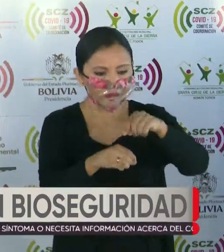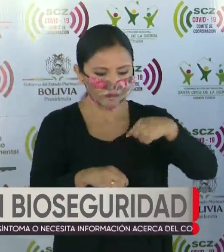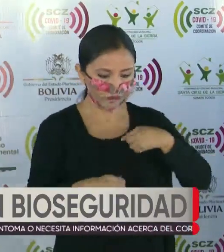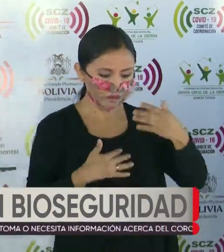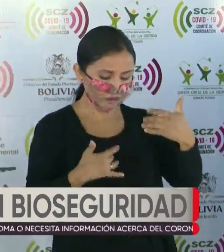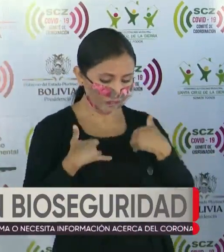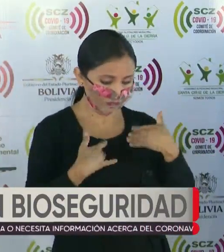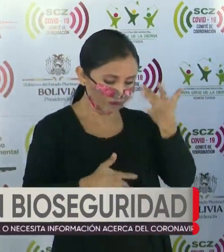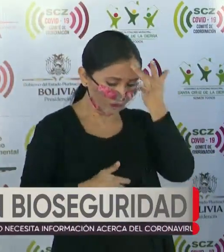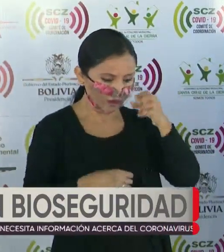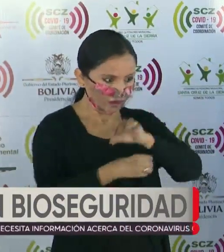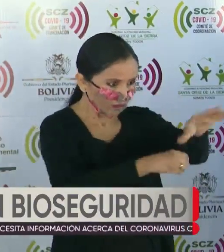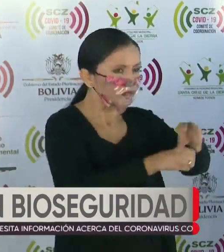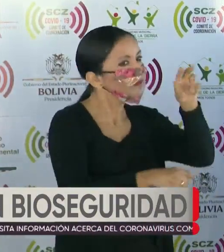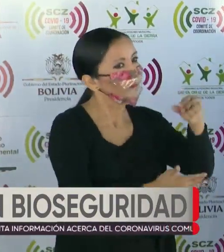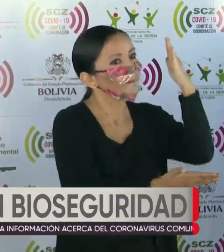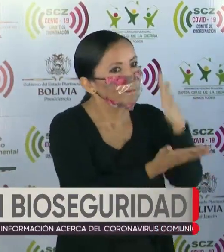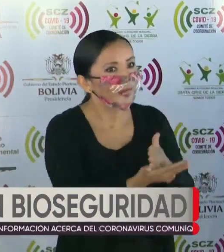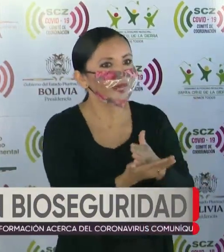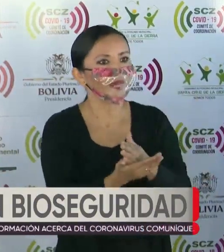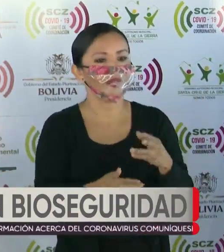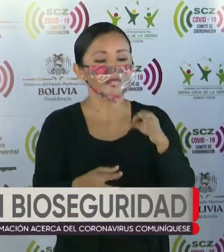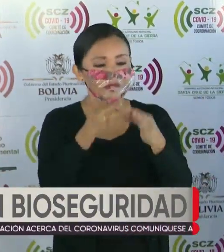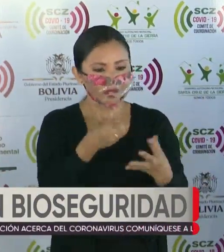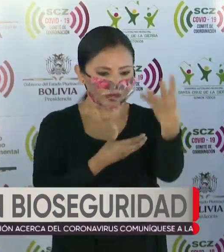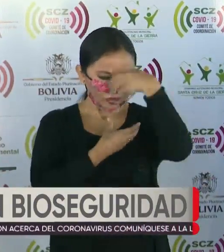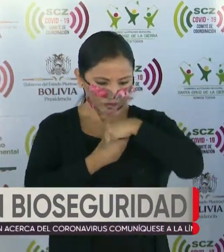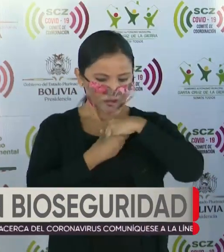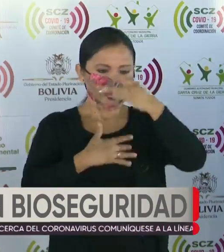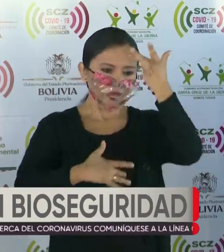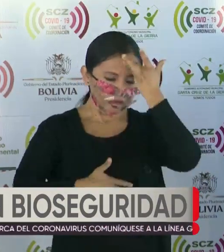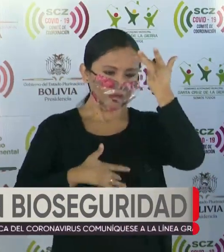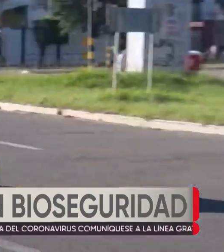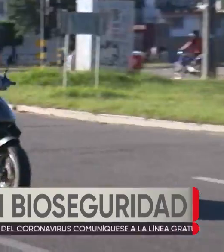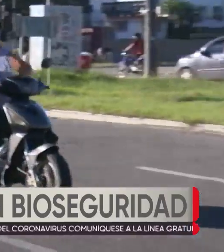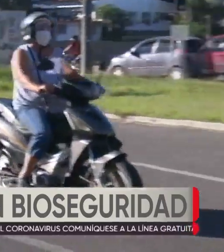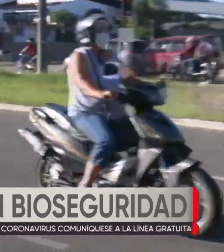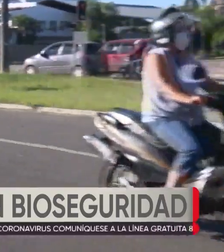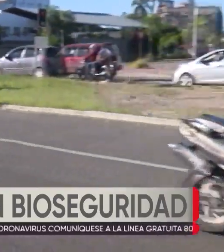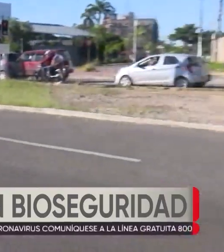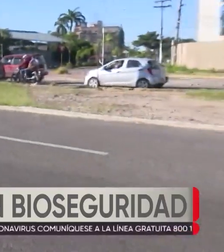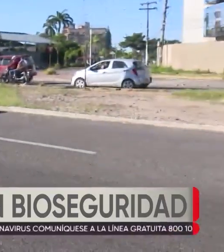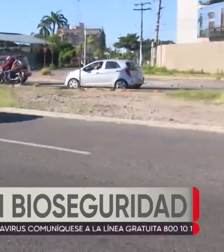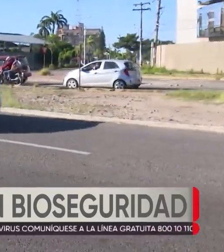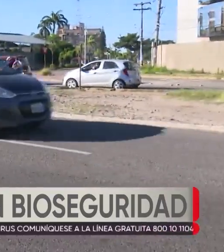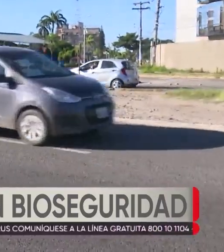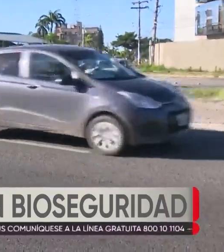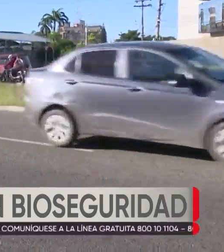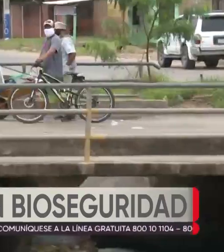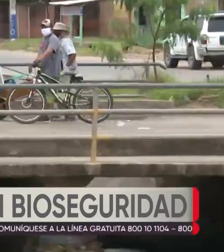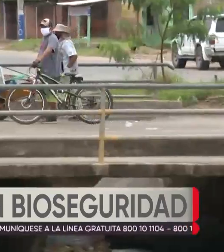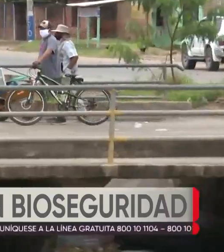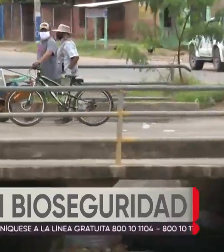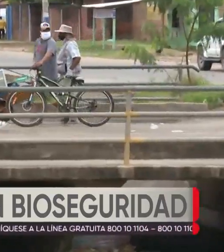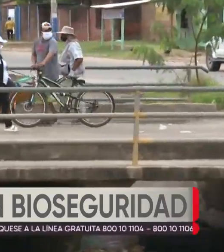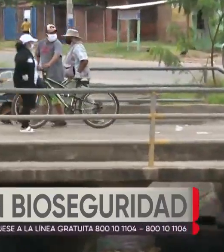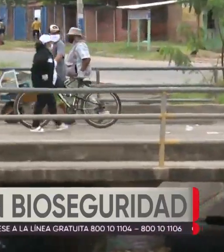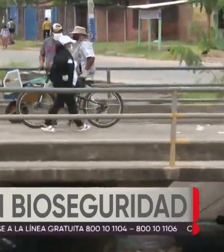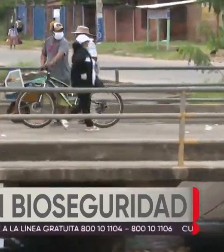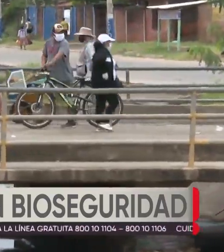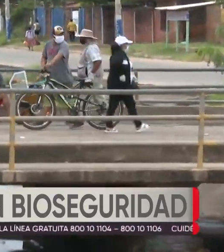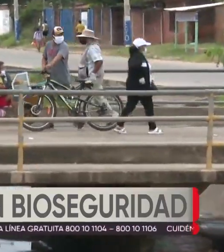enfermedad y que no seamos receptores de la enfermedad. Eso es con responsabilidad, haciendo lo que se tiene que hacer en